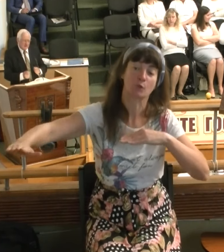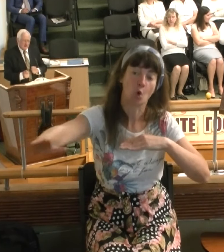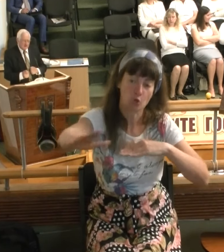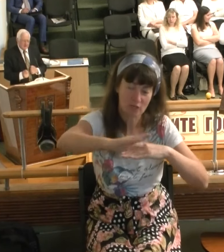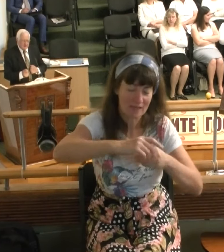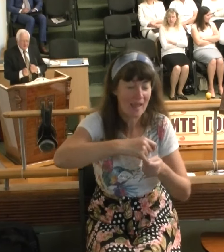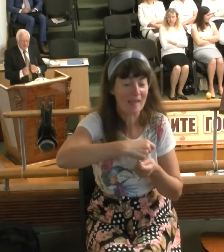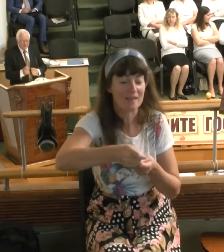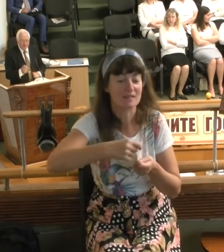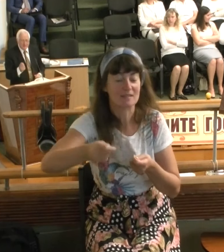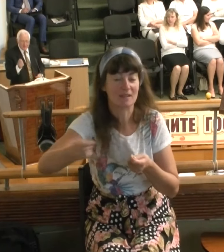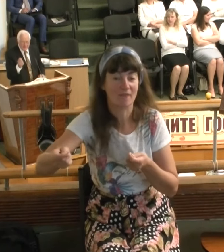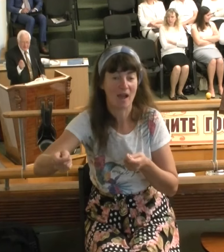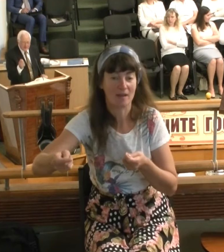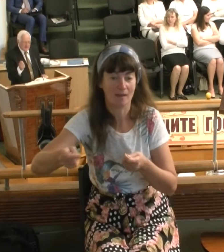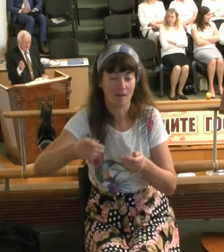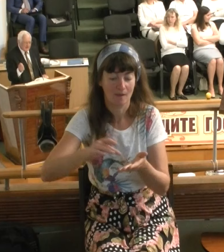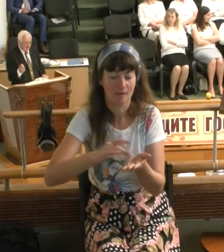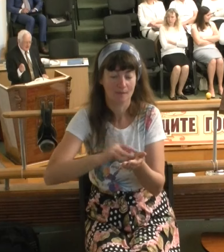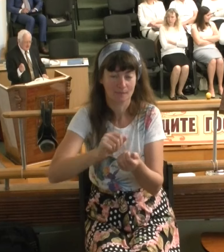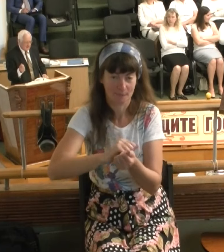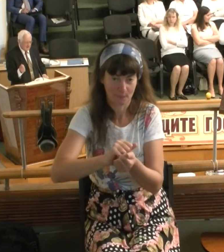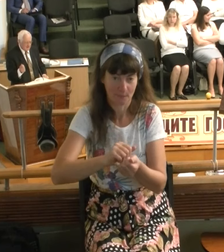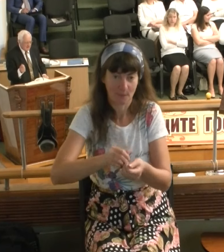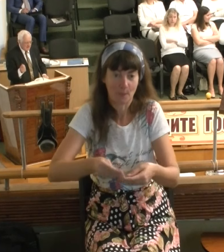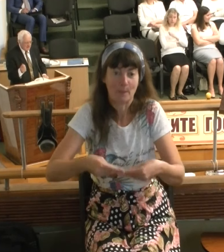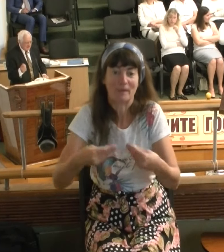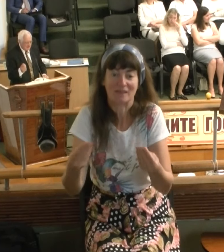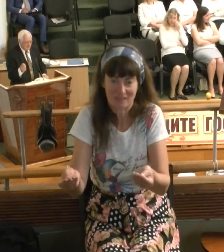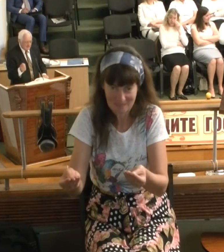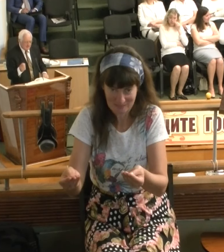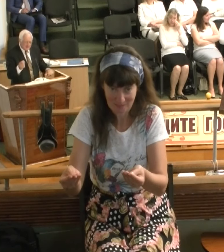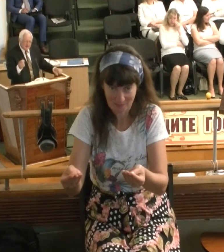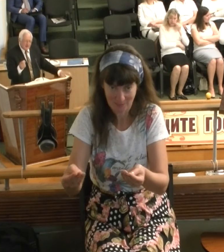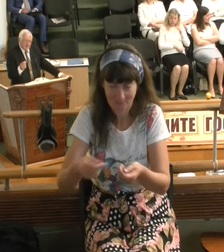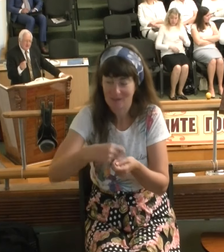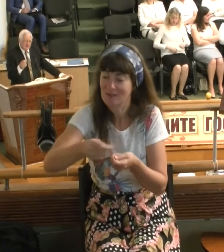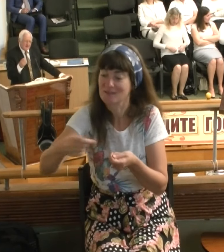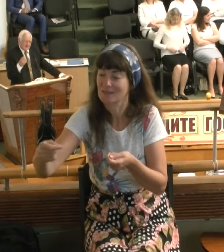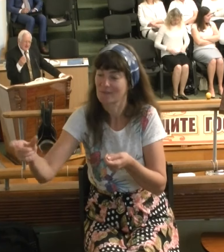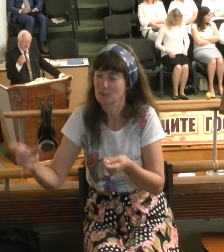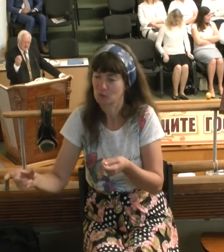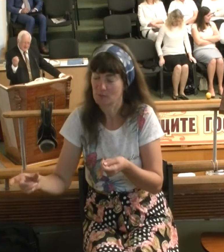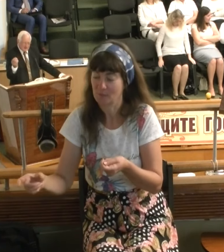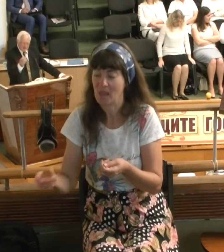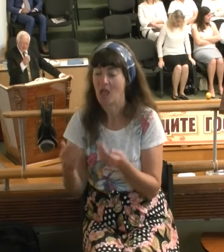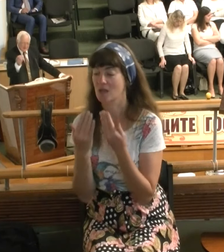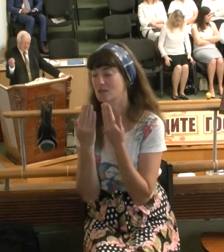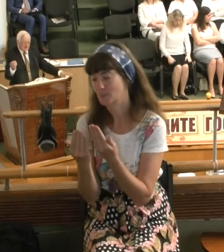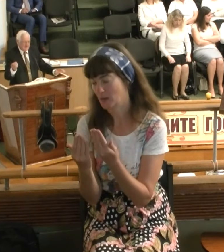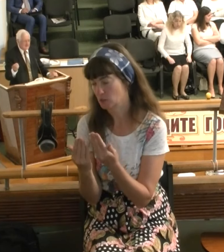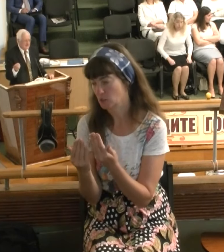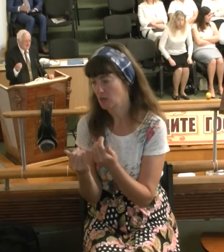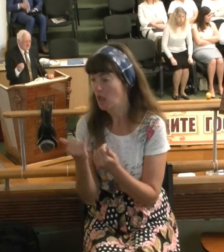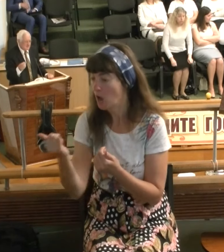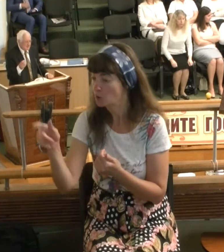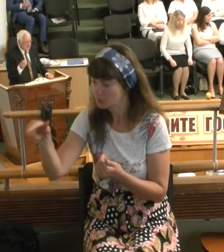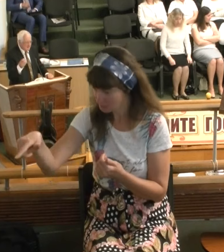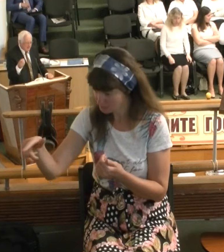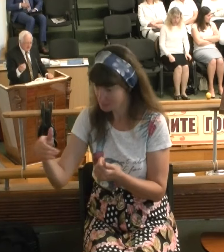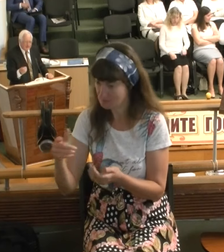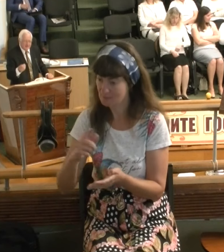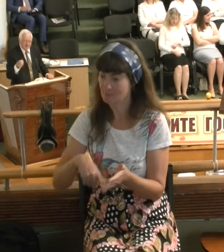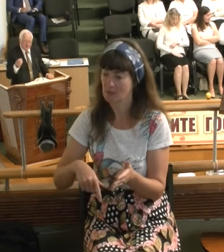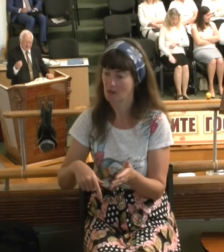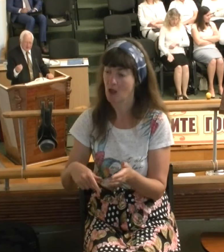пригласительные, спрашивали, а у вас какая вера? И знаете, какое? Я никогда не стыдился сказать, что